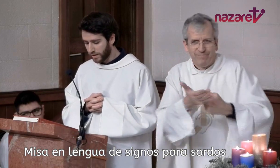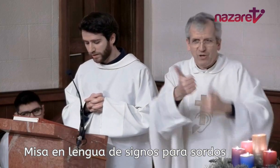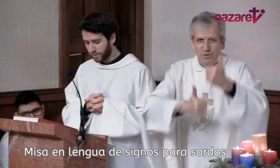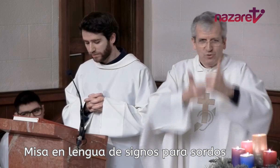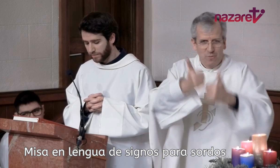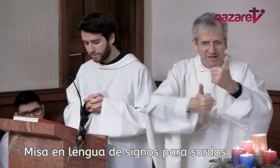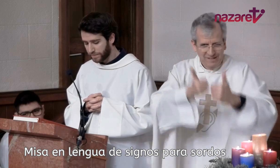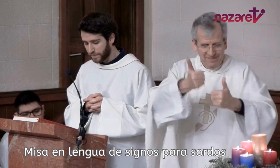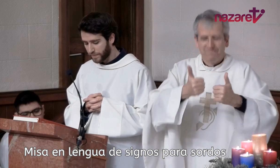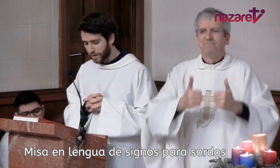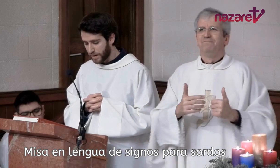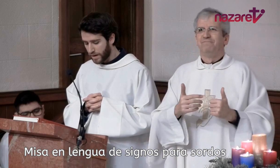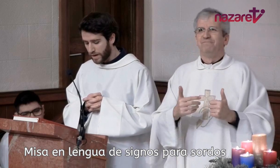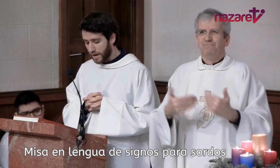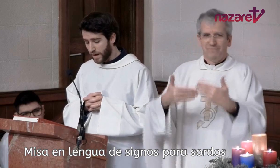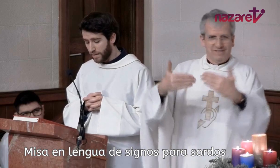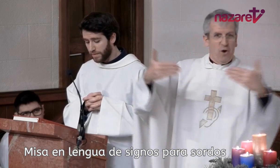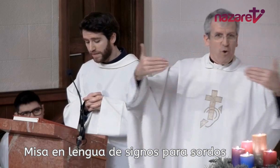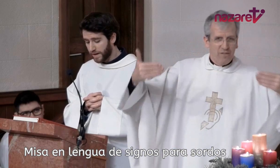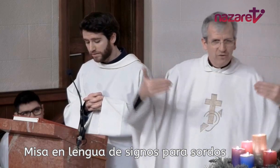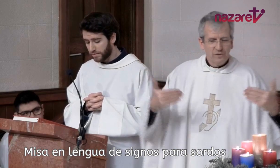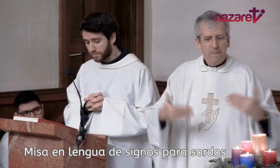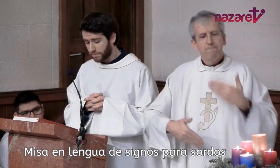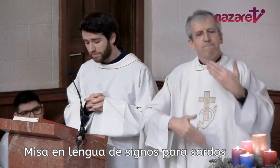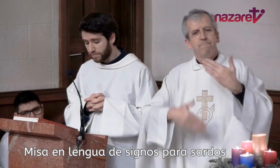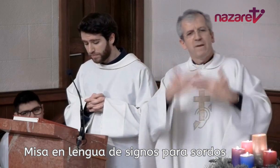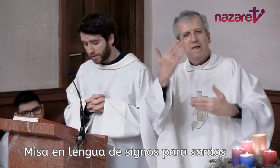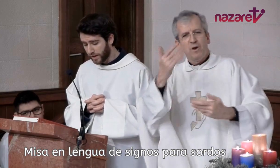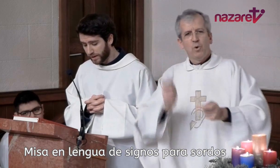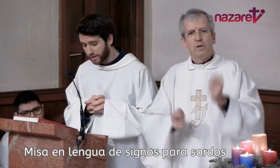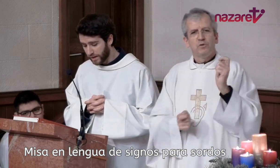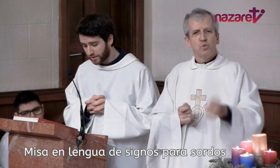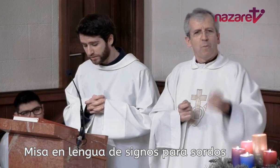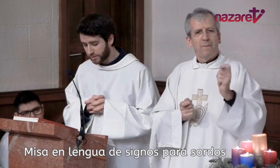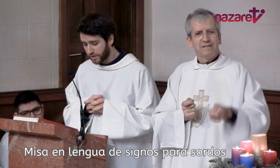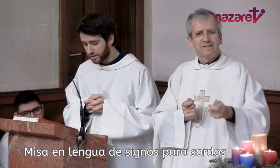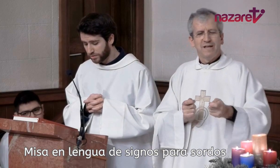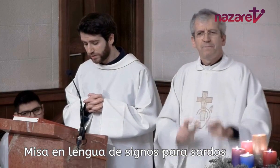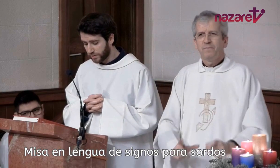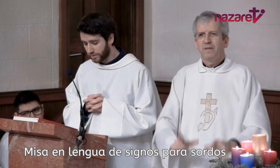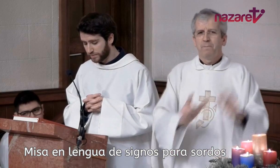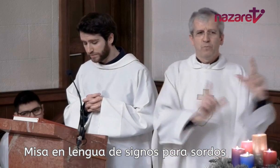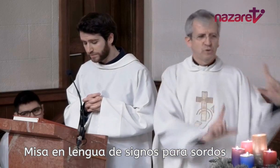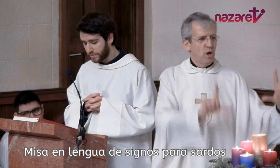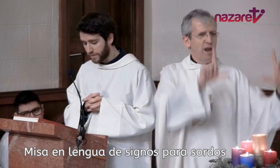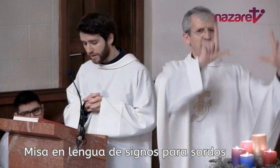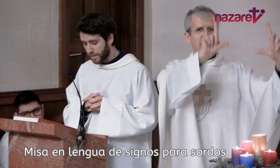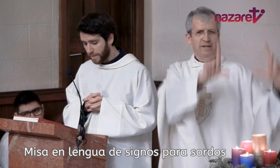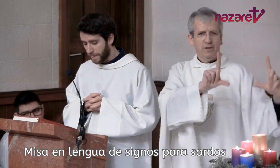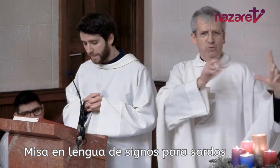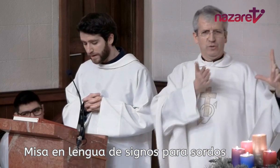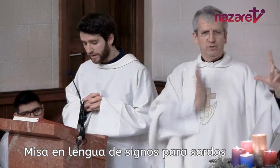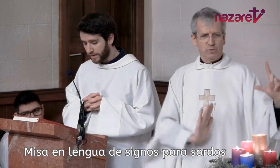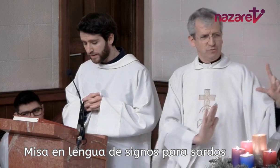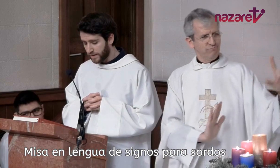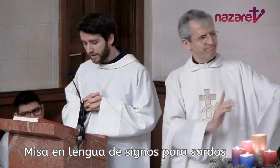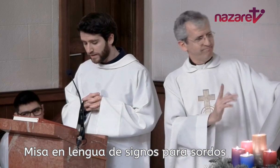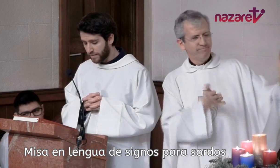colección. Empezaron por el retrato de su hijo. ¿Quién da